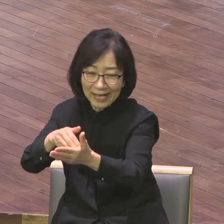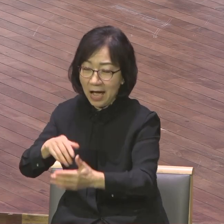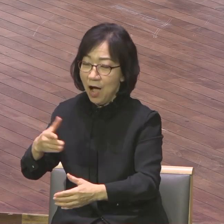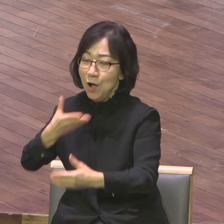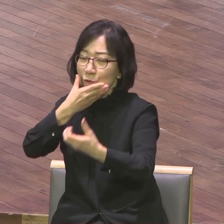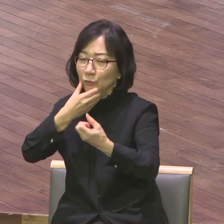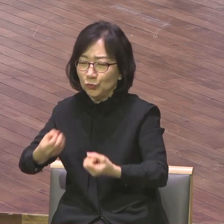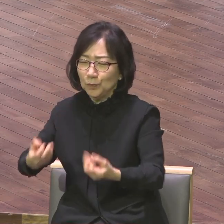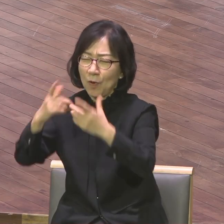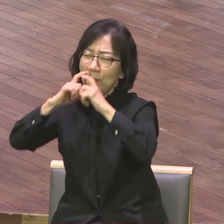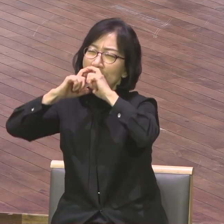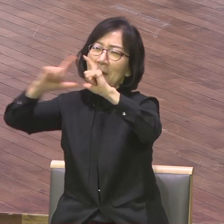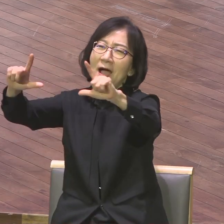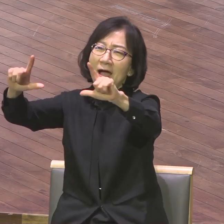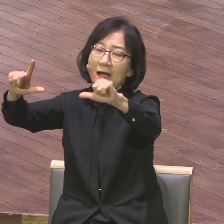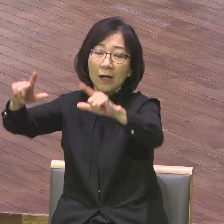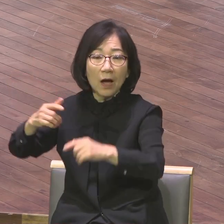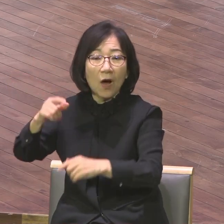그래서